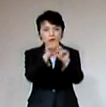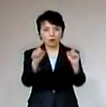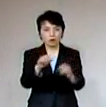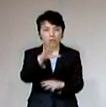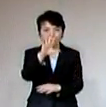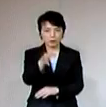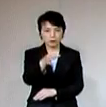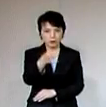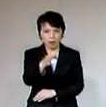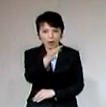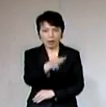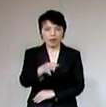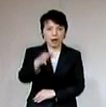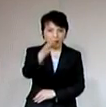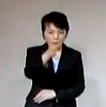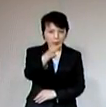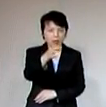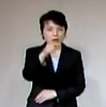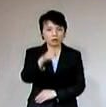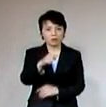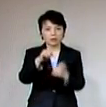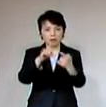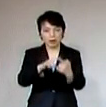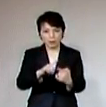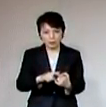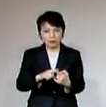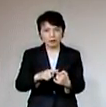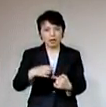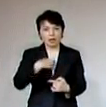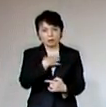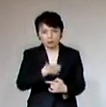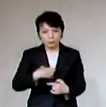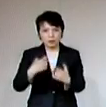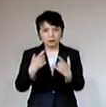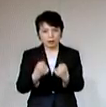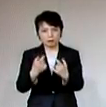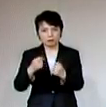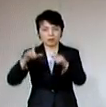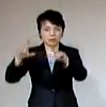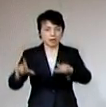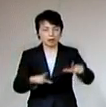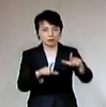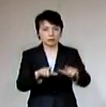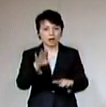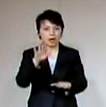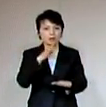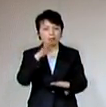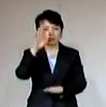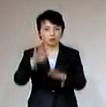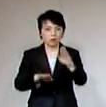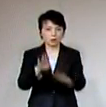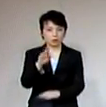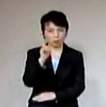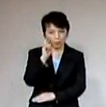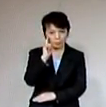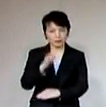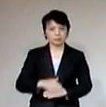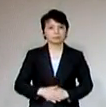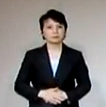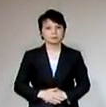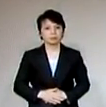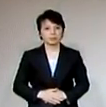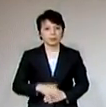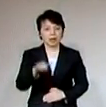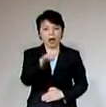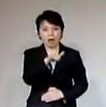価高が進みまして、それに苦しみつつあるのが現状だと思います。ア